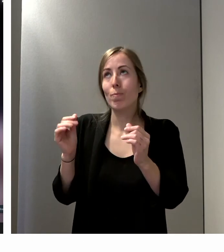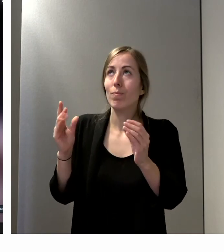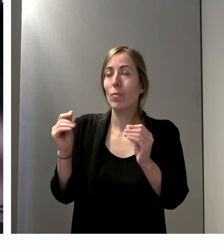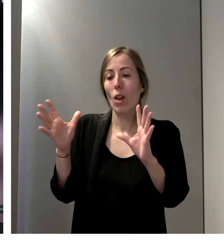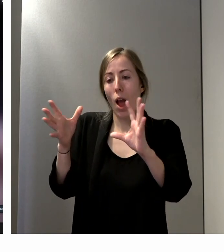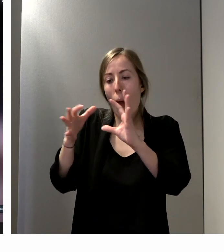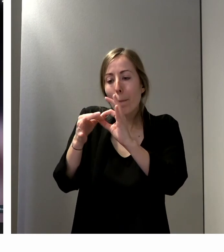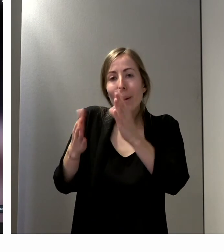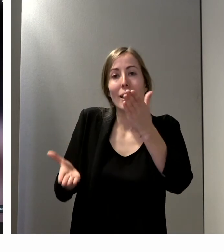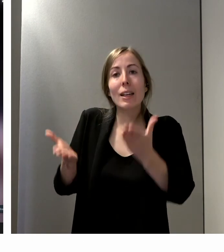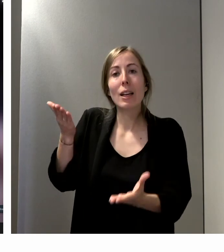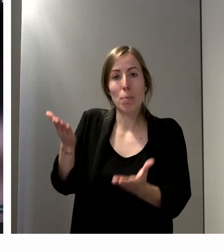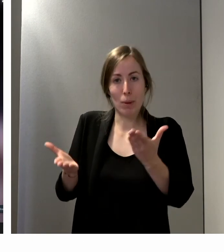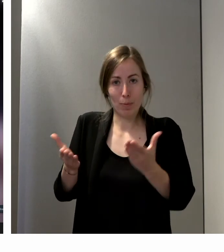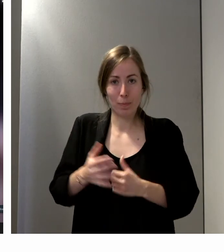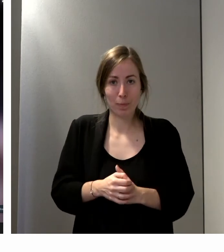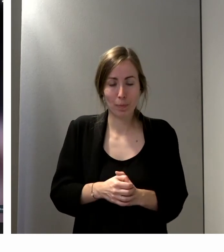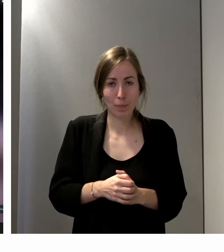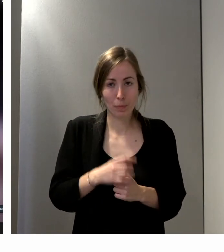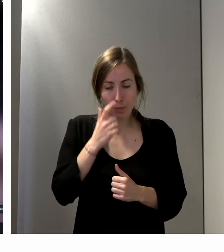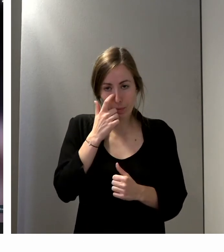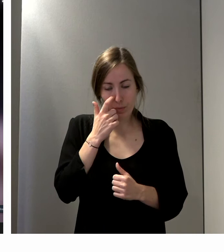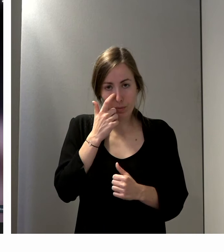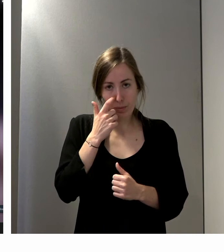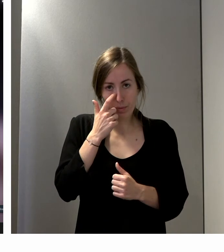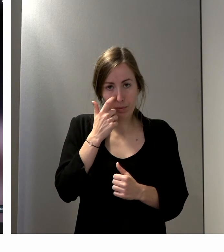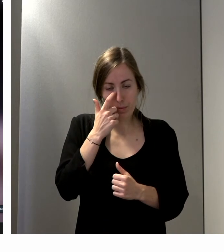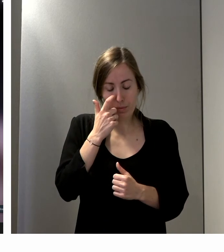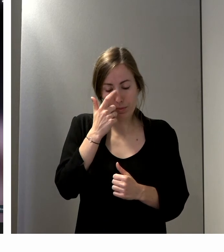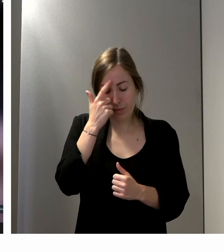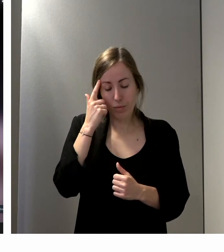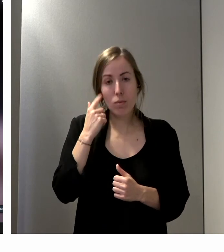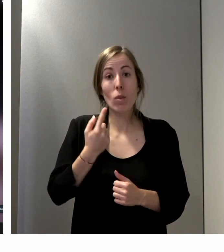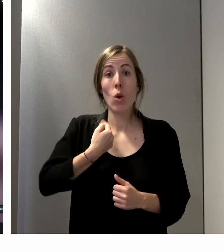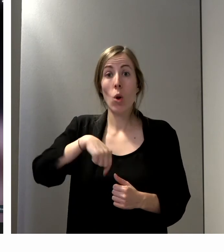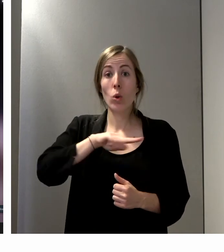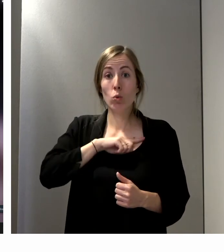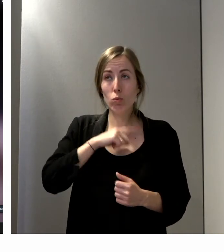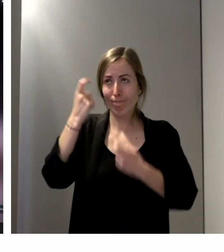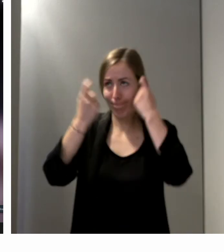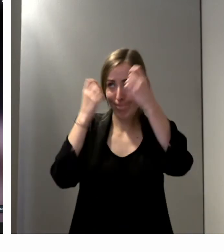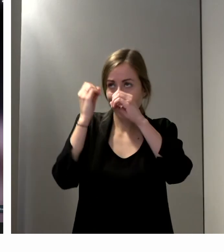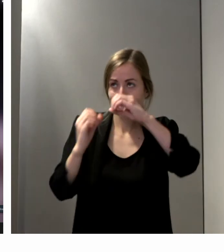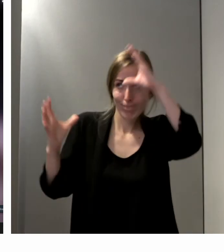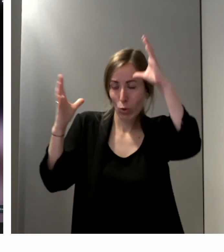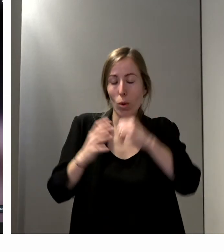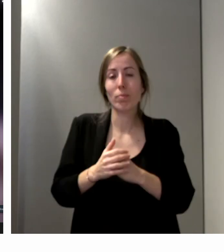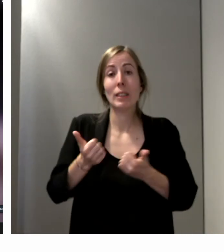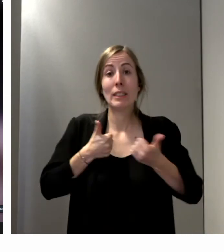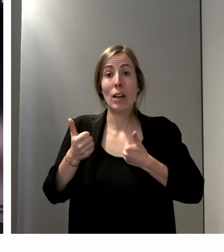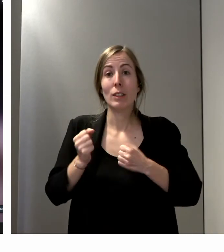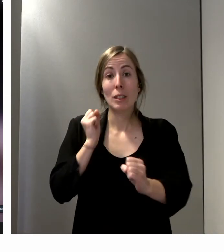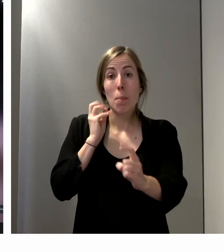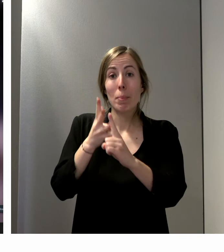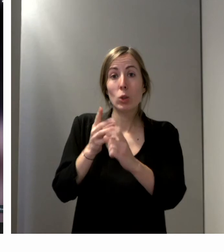va dire, équilibrée. En fait, nous, ce qu'on a travaillé et ce qu'on imagine, c'est que ce service aurait 4 missions.